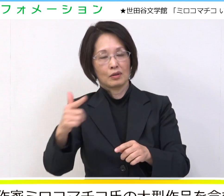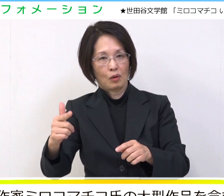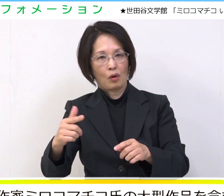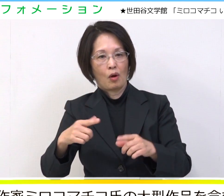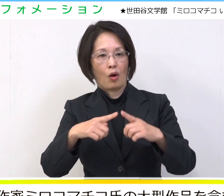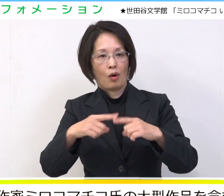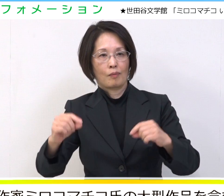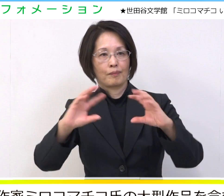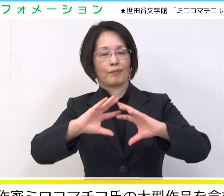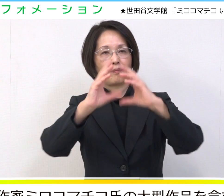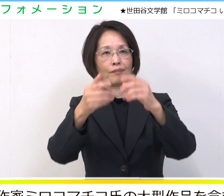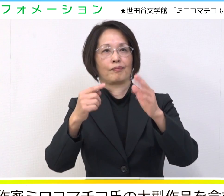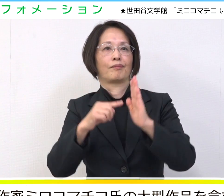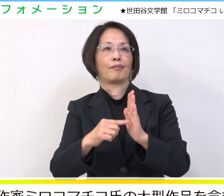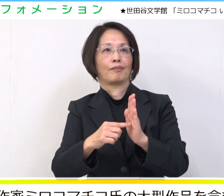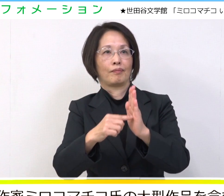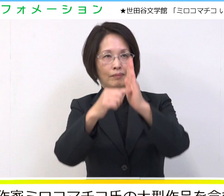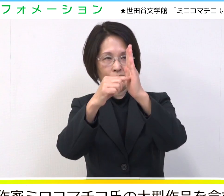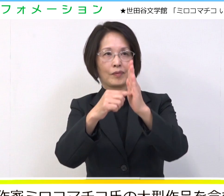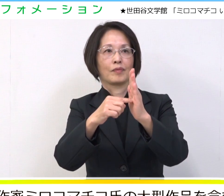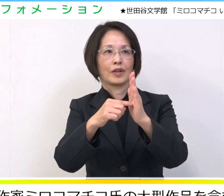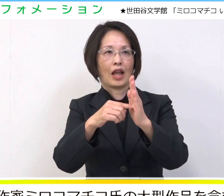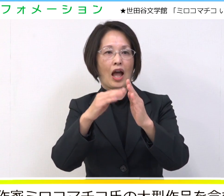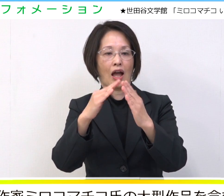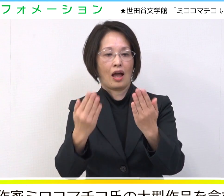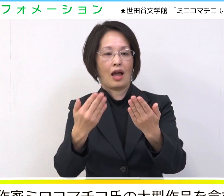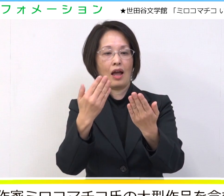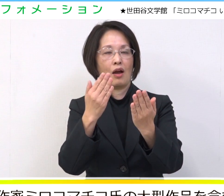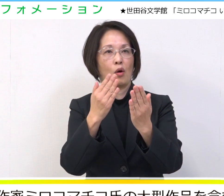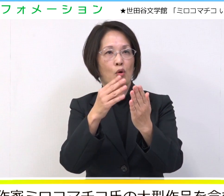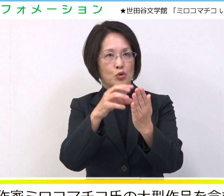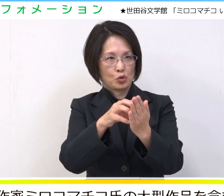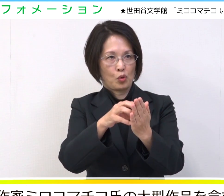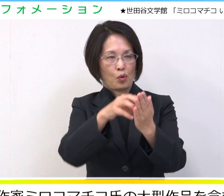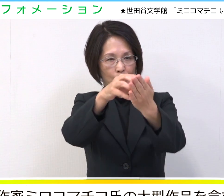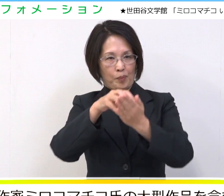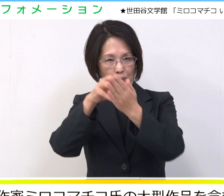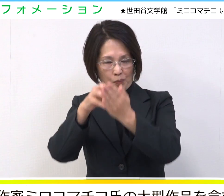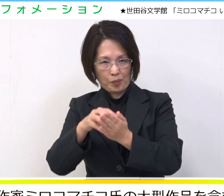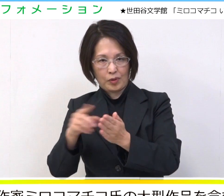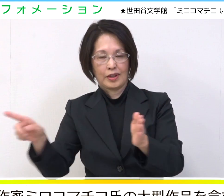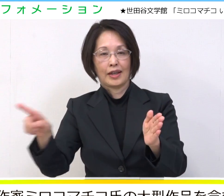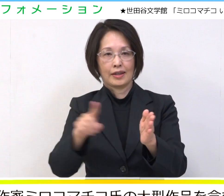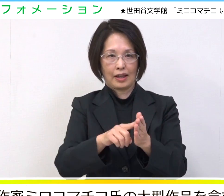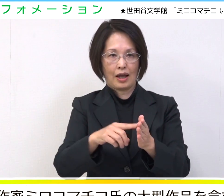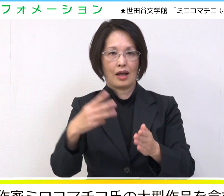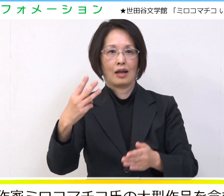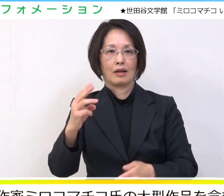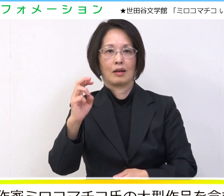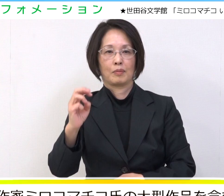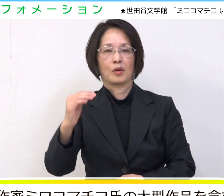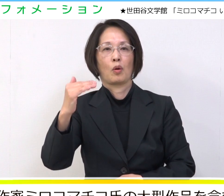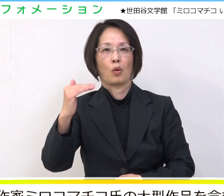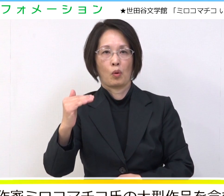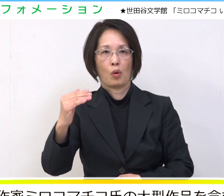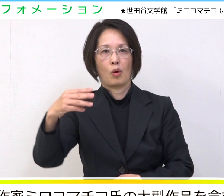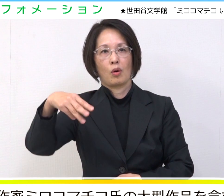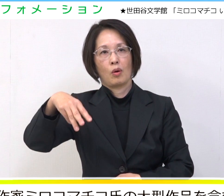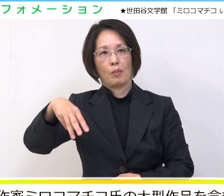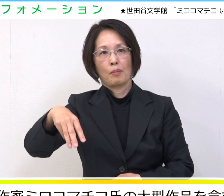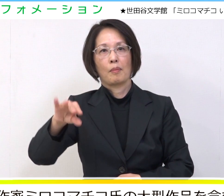国内外のなら樽井本賞を受賞してきたミロコマチコさんの大型作品を